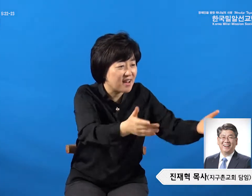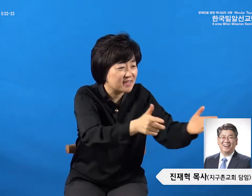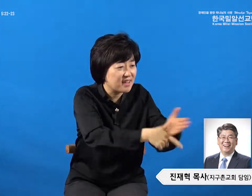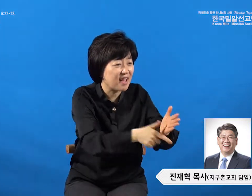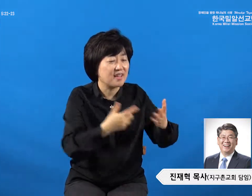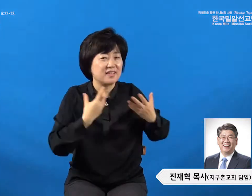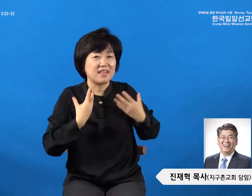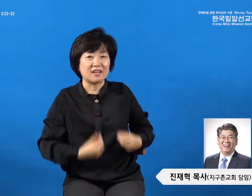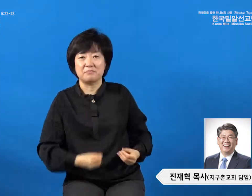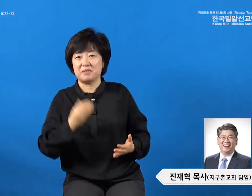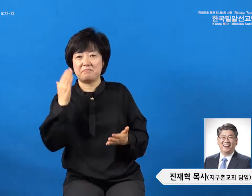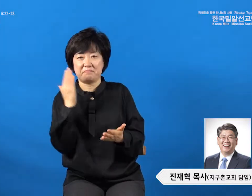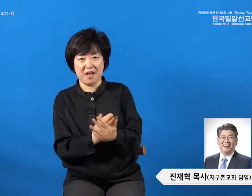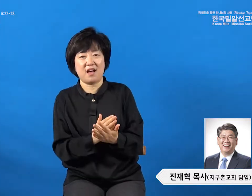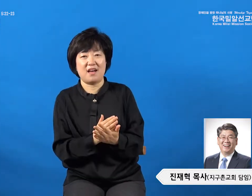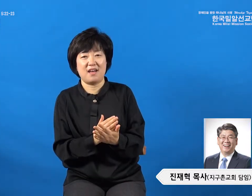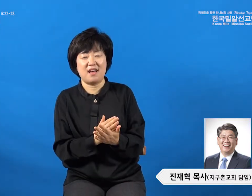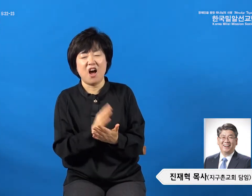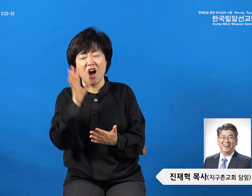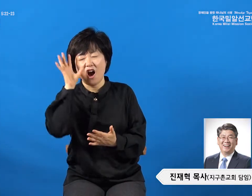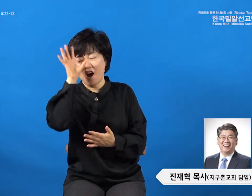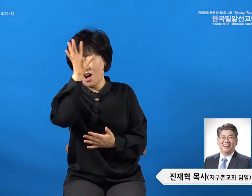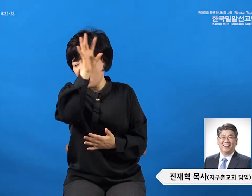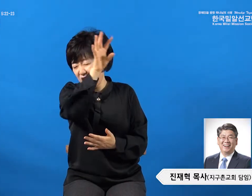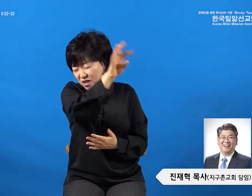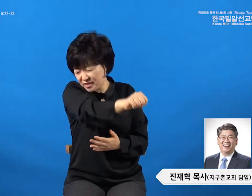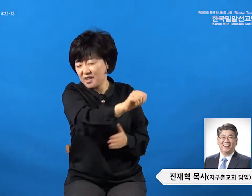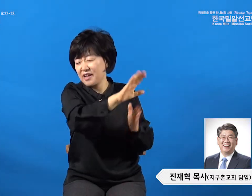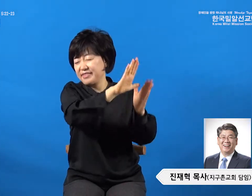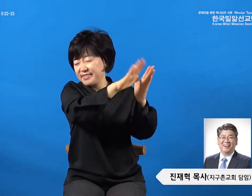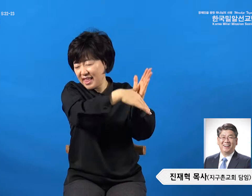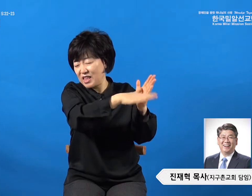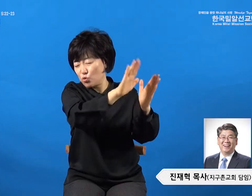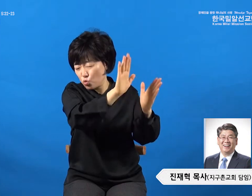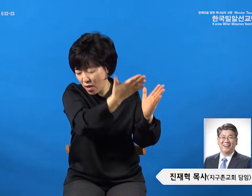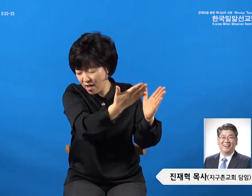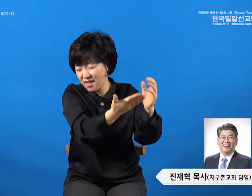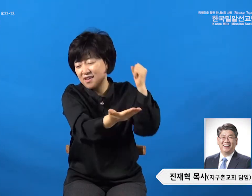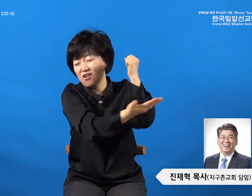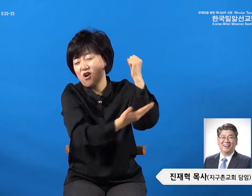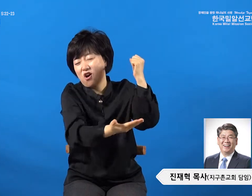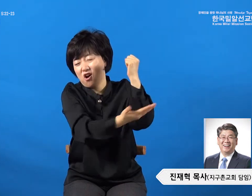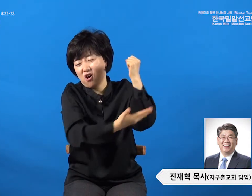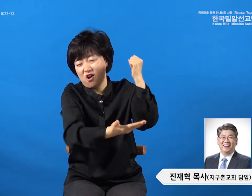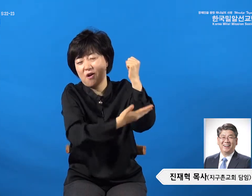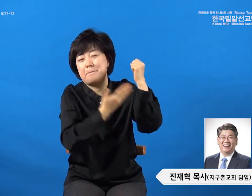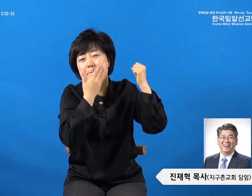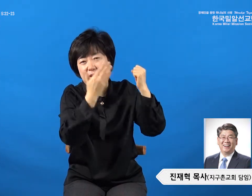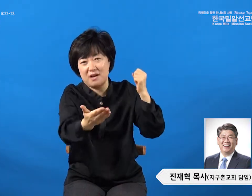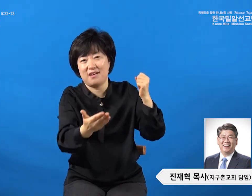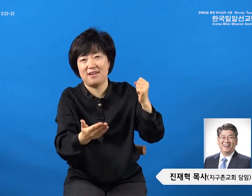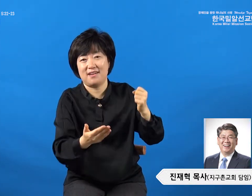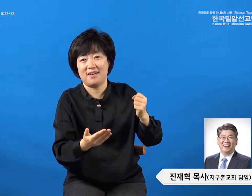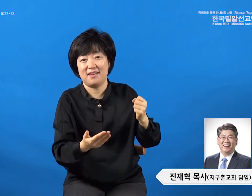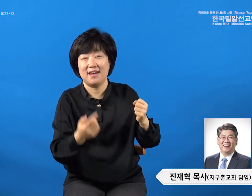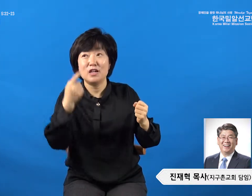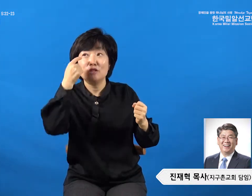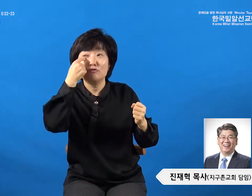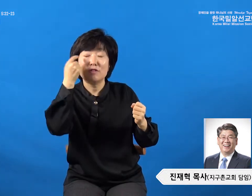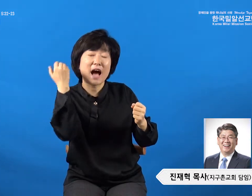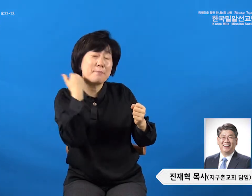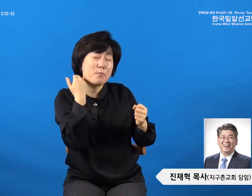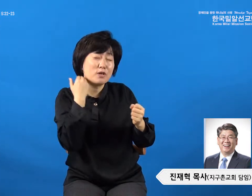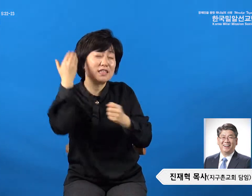말지니 때가 이름에 거두리라. 그렇습니다. 보이지 않지만 하나님은